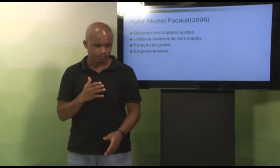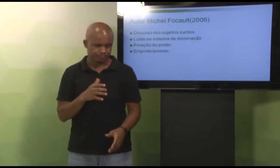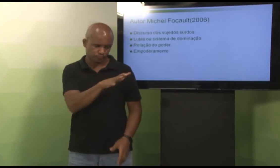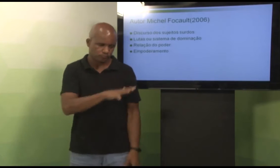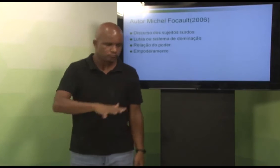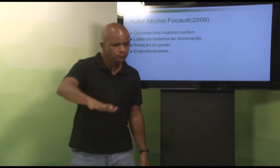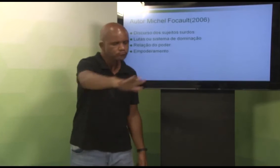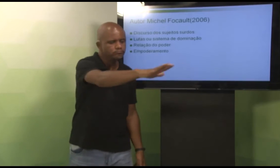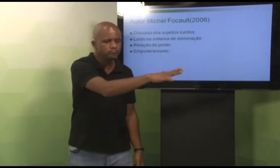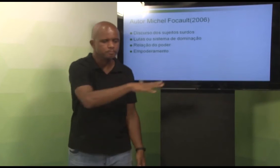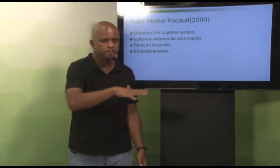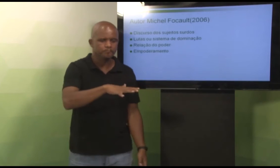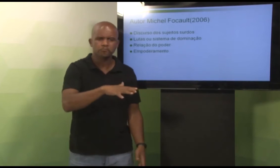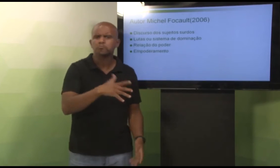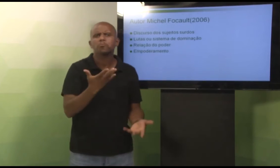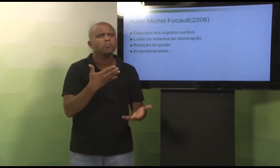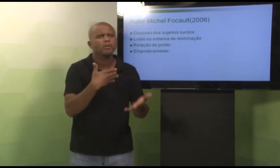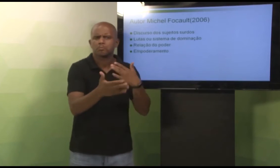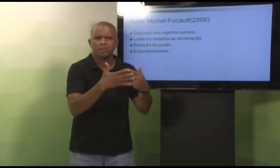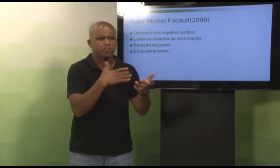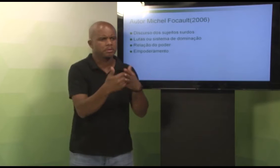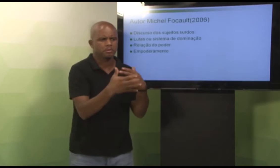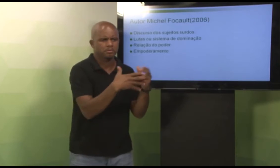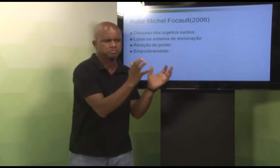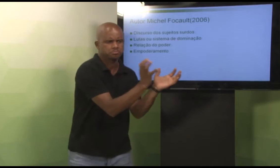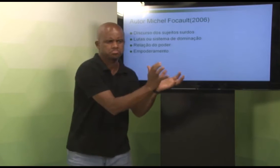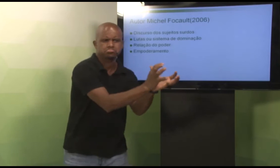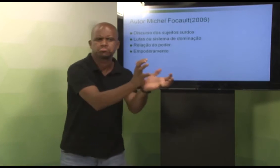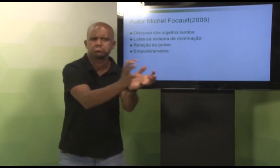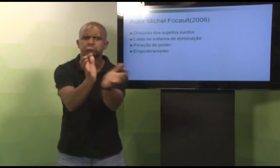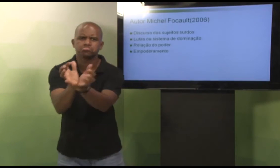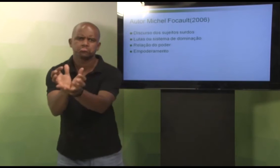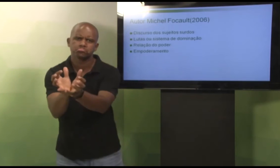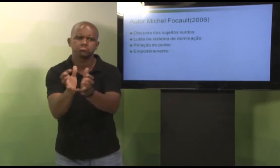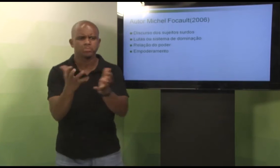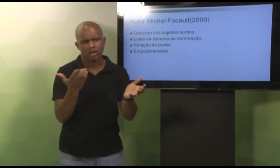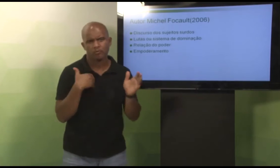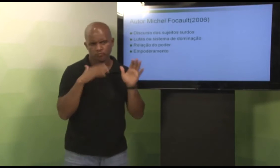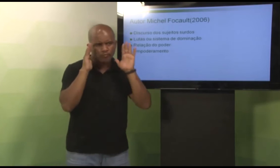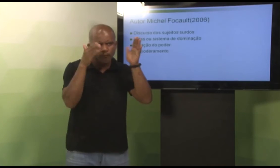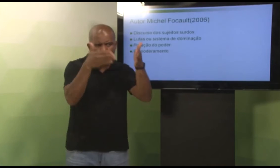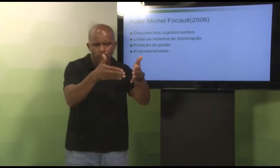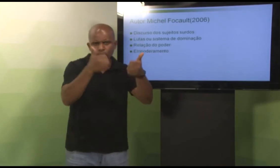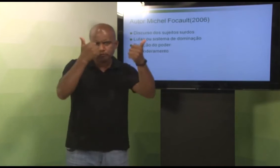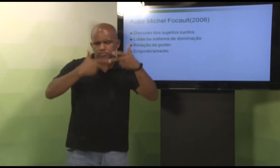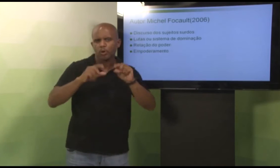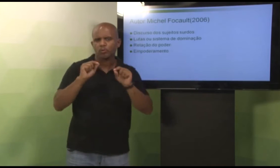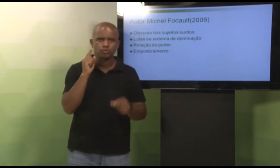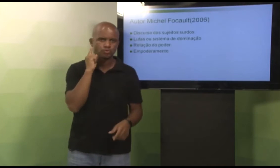Também, por exemplo, há um grupo de pessoas, há vários